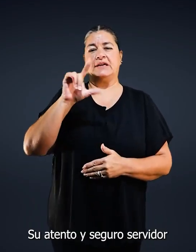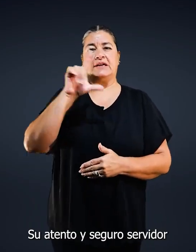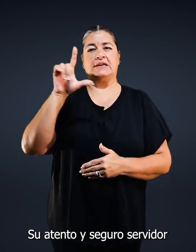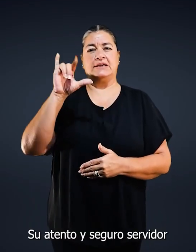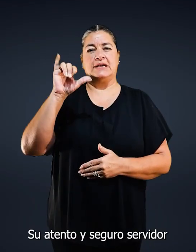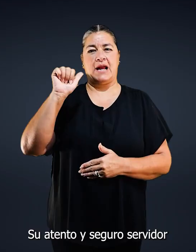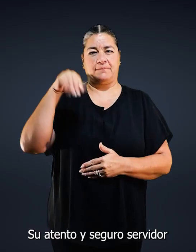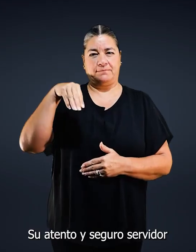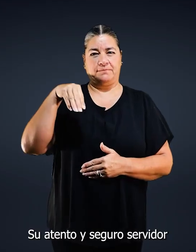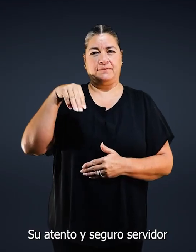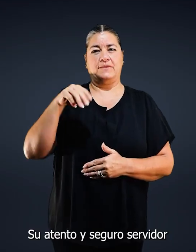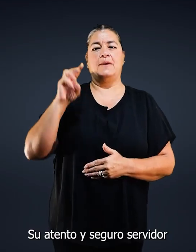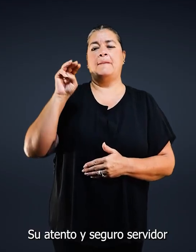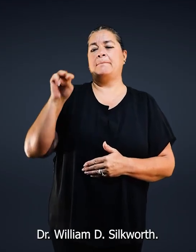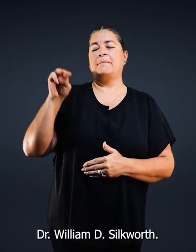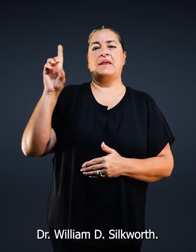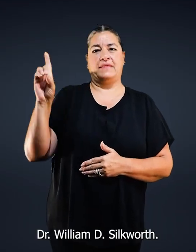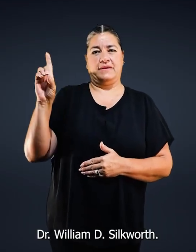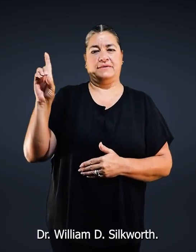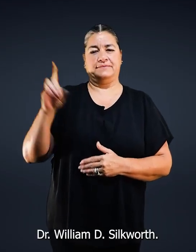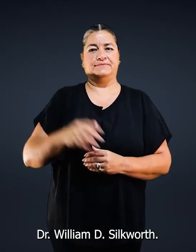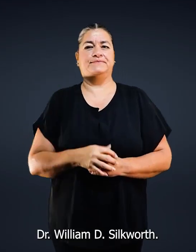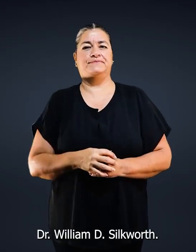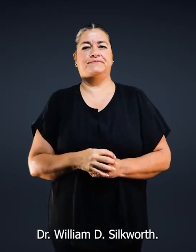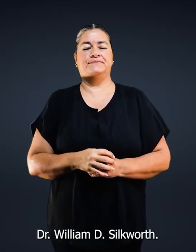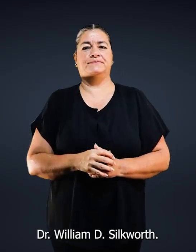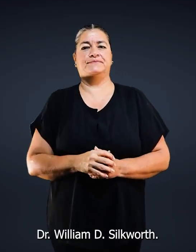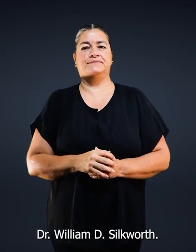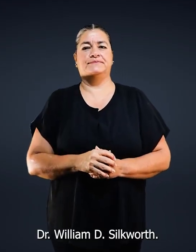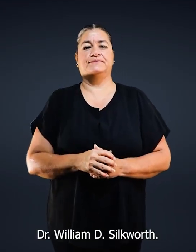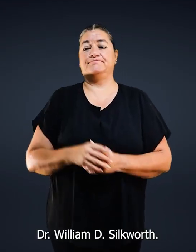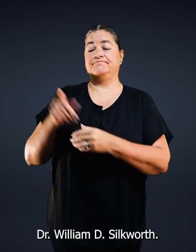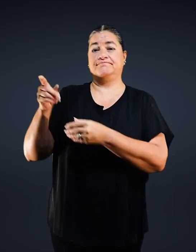Su atento y seguro servidor, Dr. William D. Silkworth.